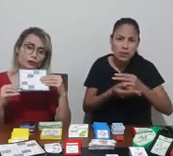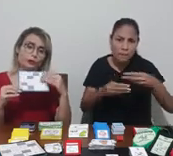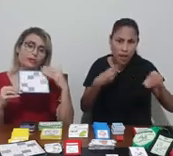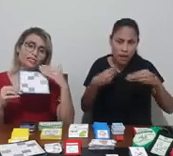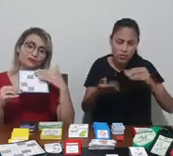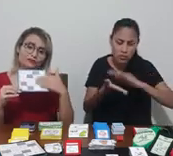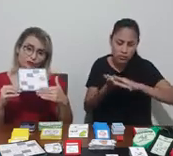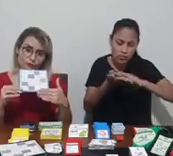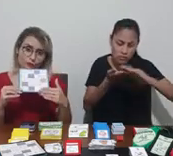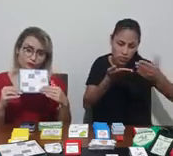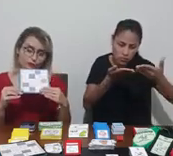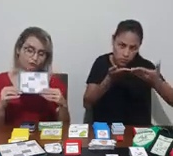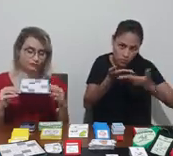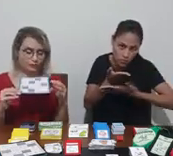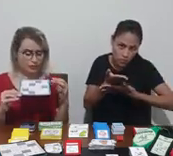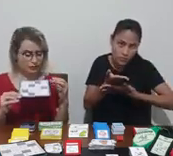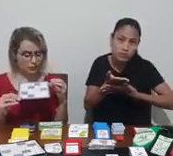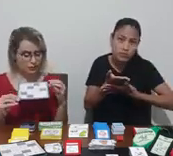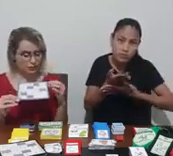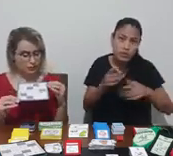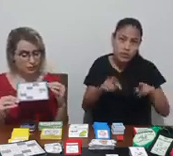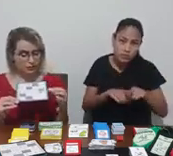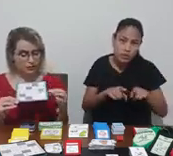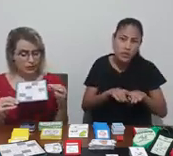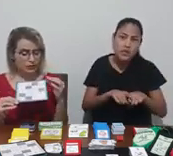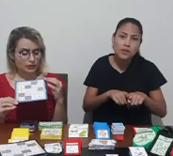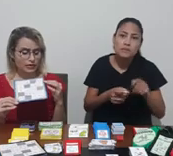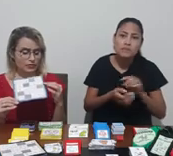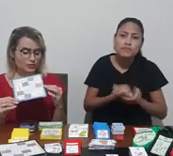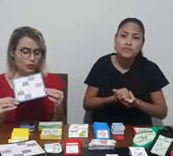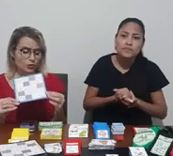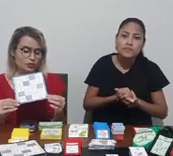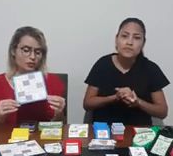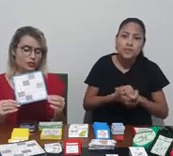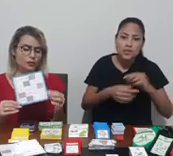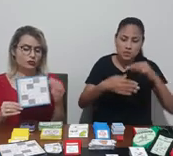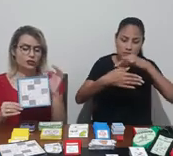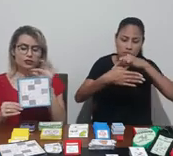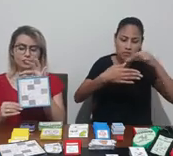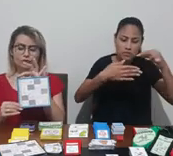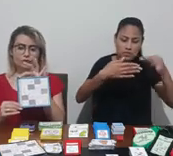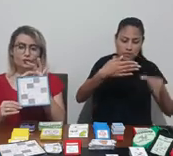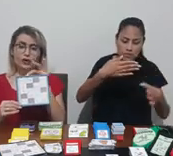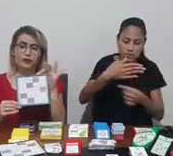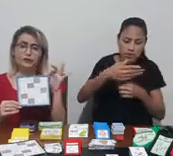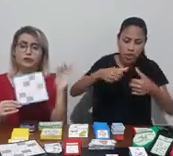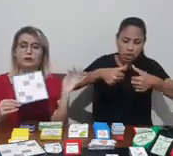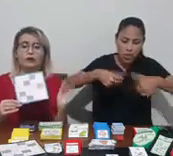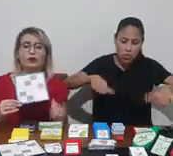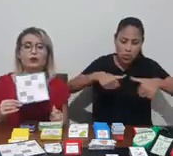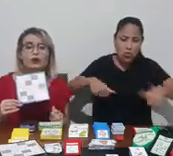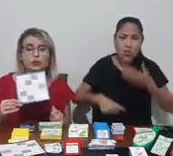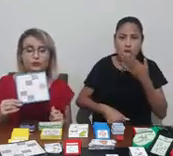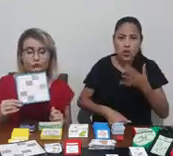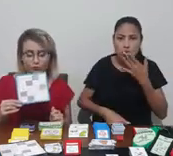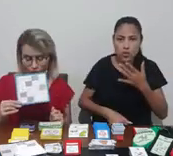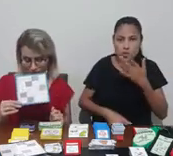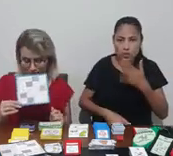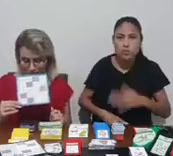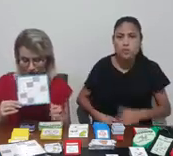Eu emplastifico, tá? E nas bordas eu utilizo o durex